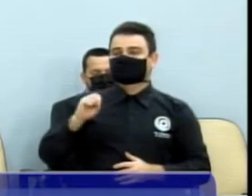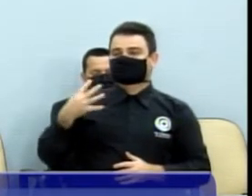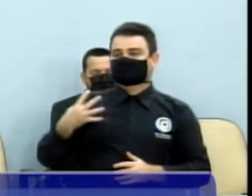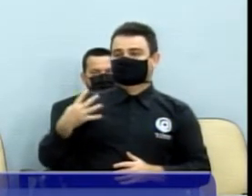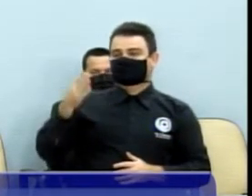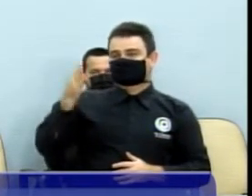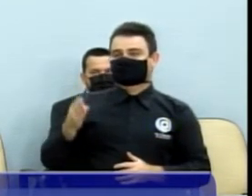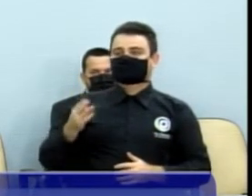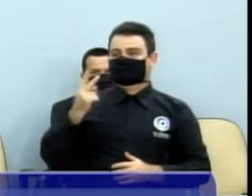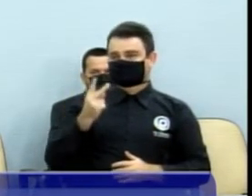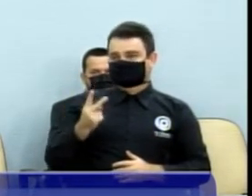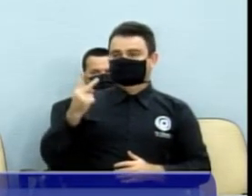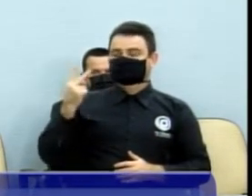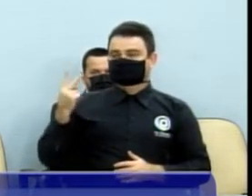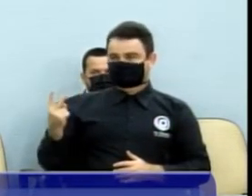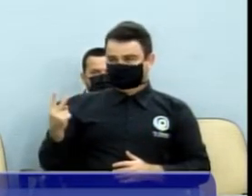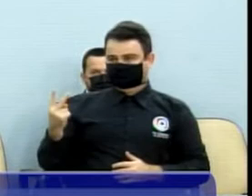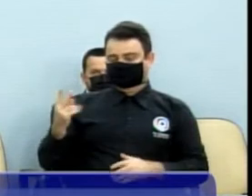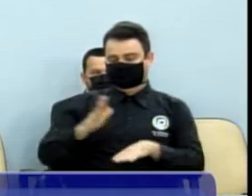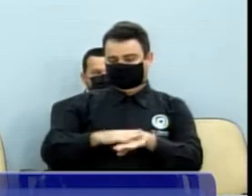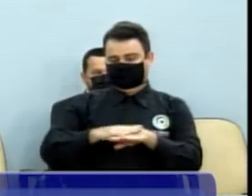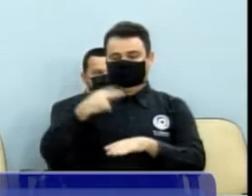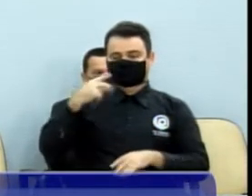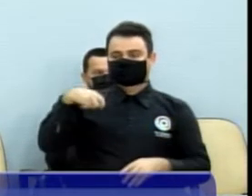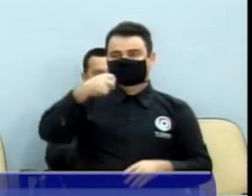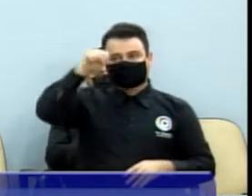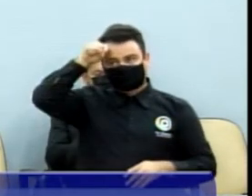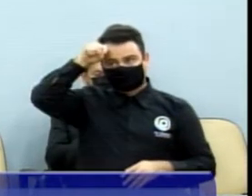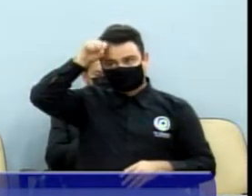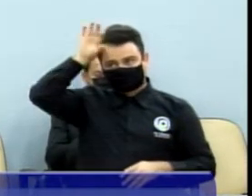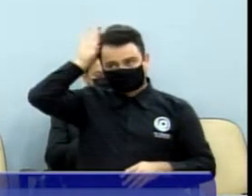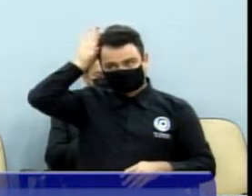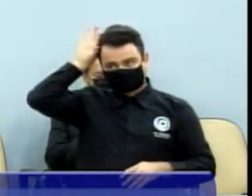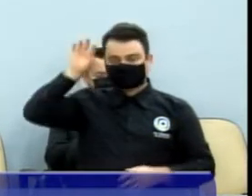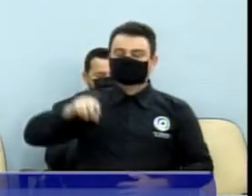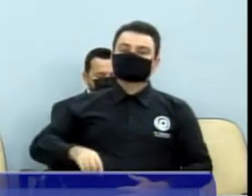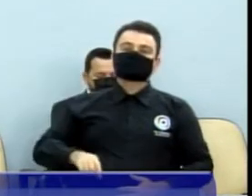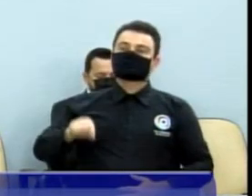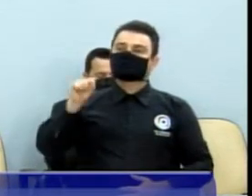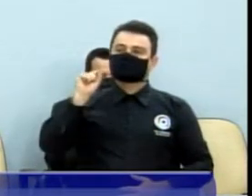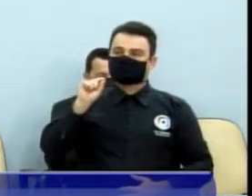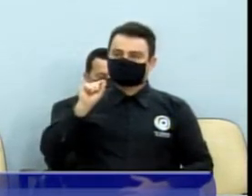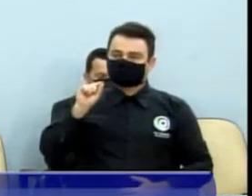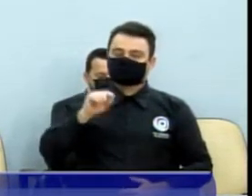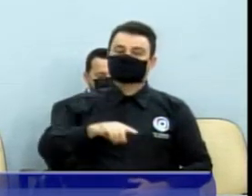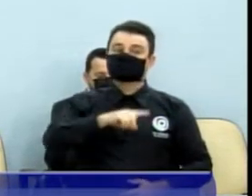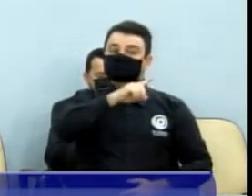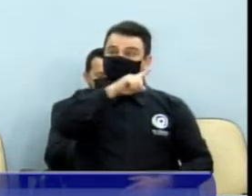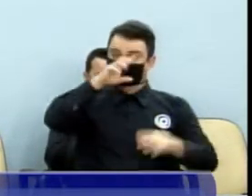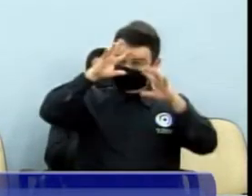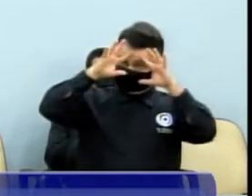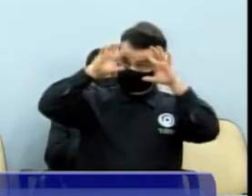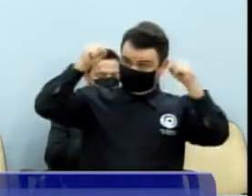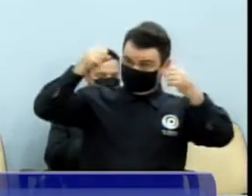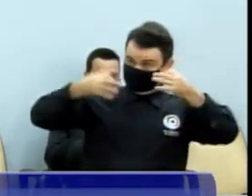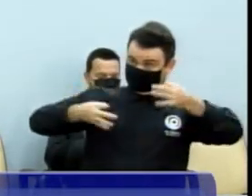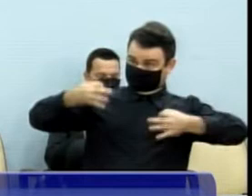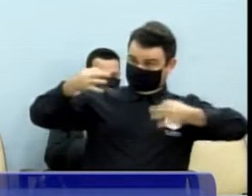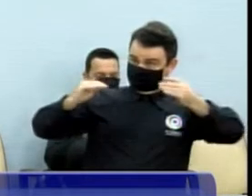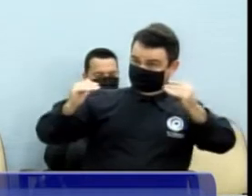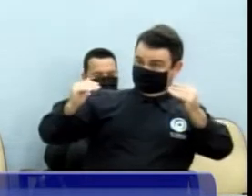422 Vereador João Paulo rillo e sobre o protesto do Supremo Tribunal de Justiça